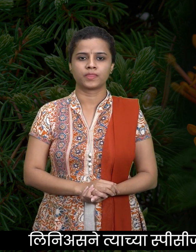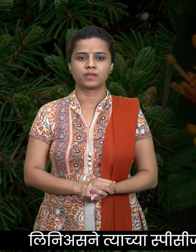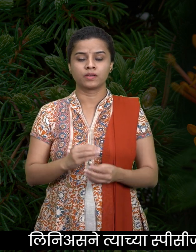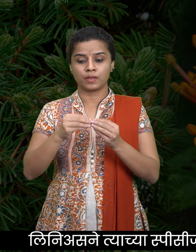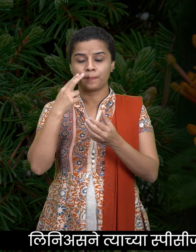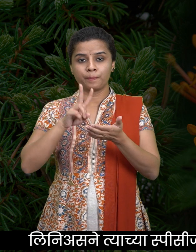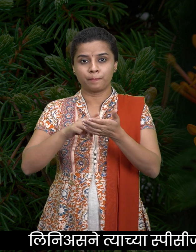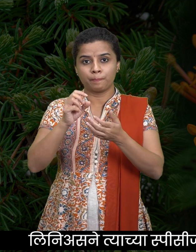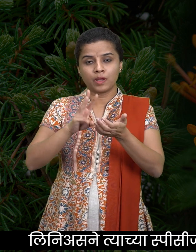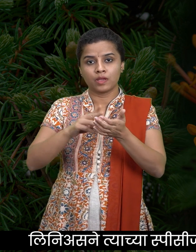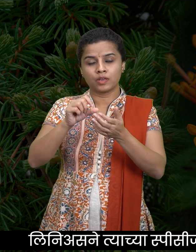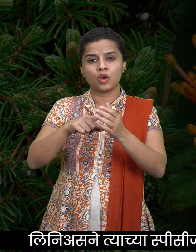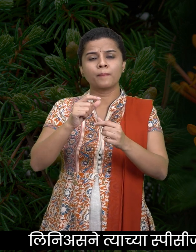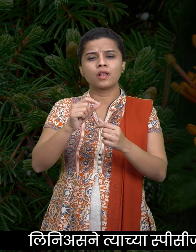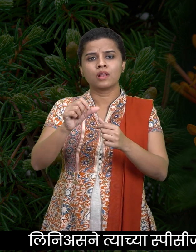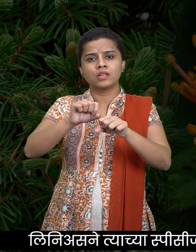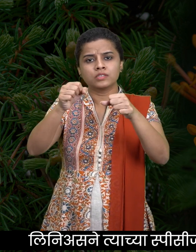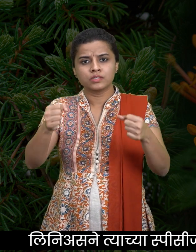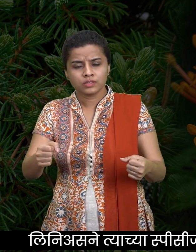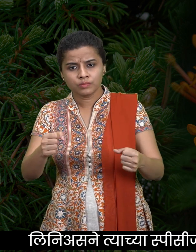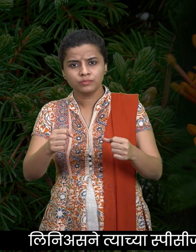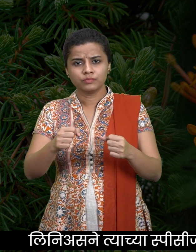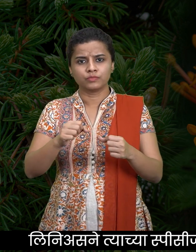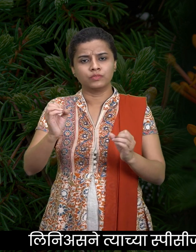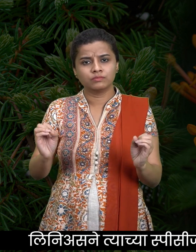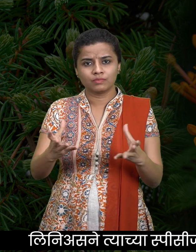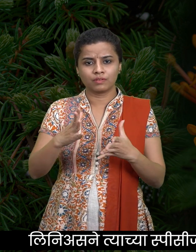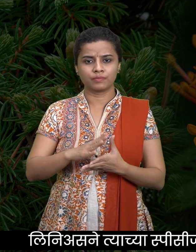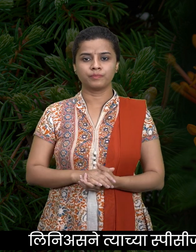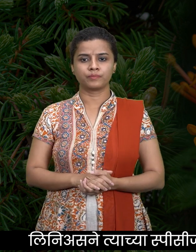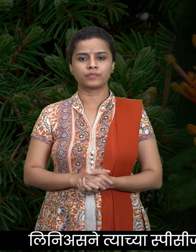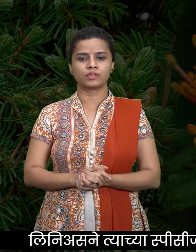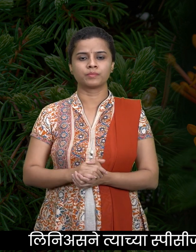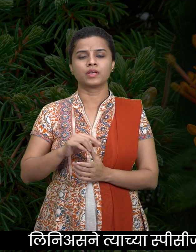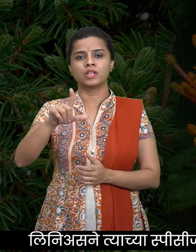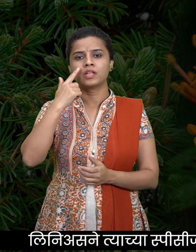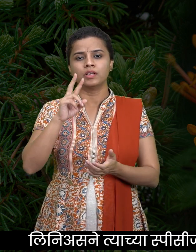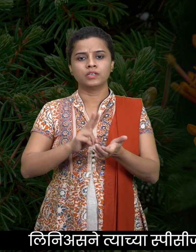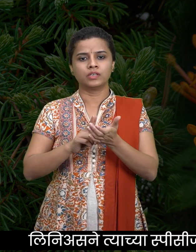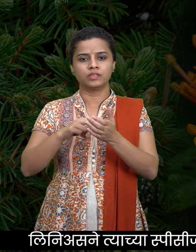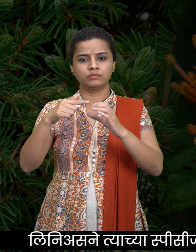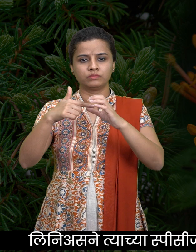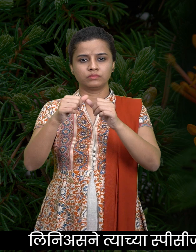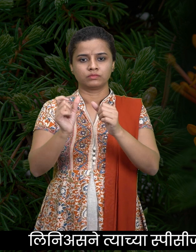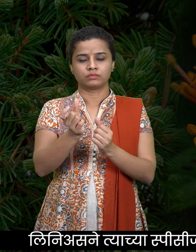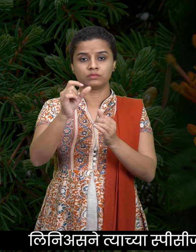लिनियसने त्यांच्या स्पीसीज फ्लॅन्टरम या पुस्तकात द्विपद प्रणाली लागू केली.